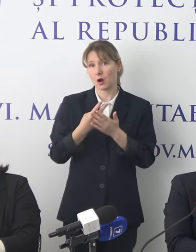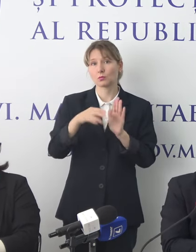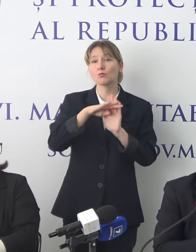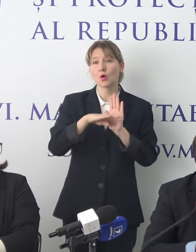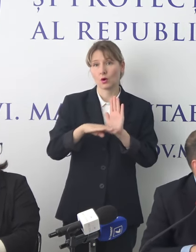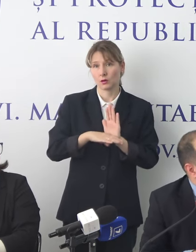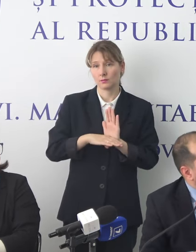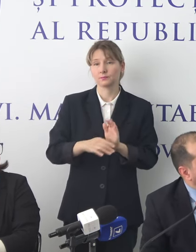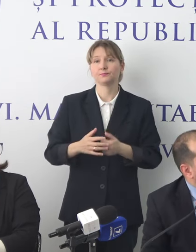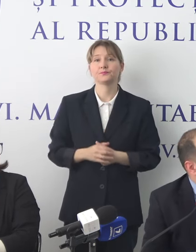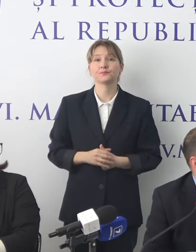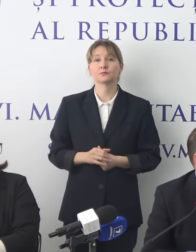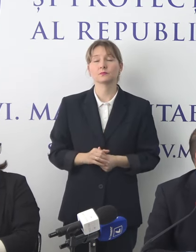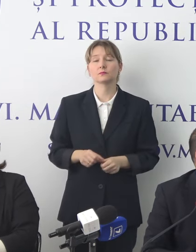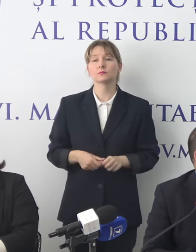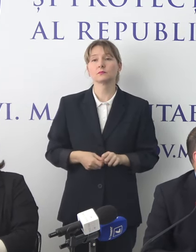deci un model